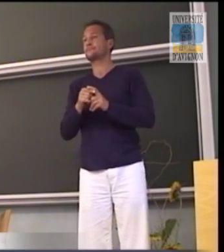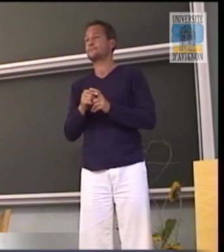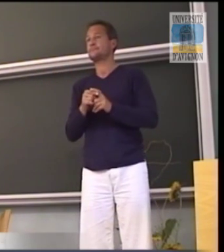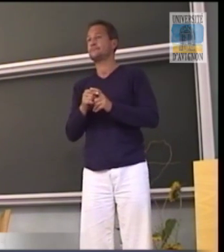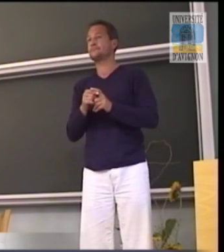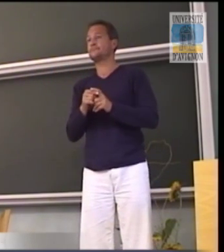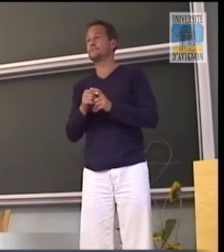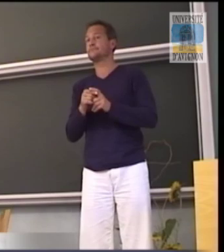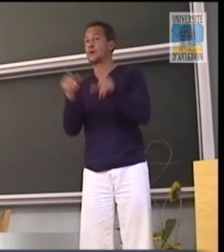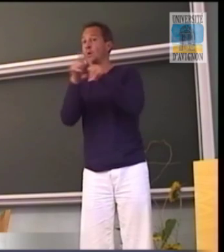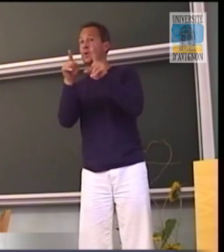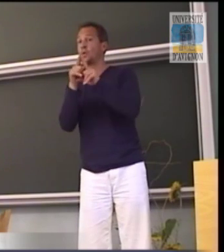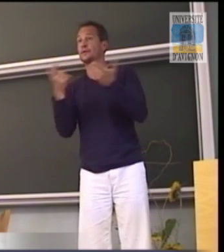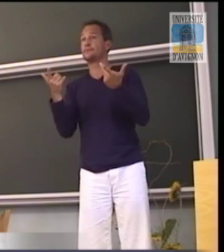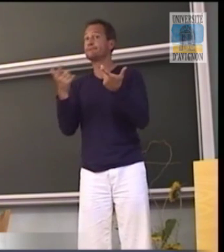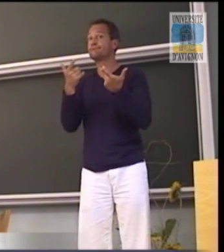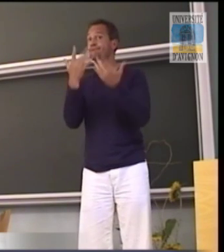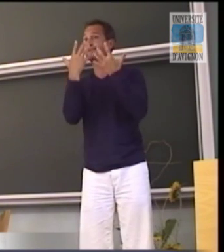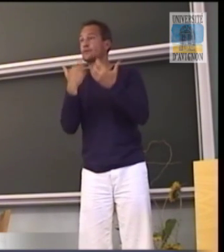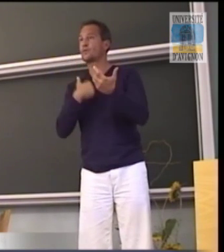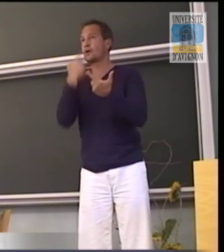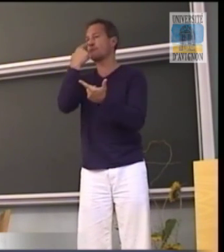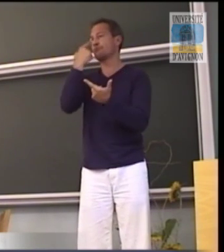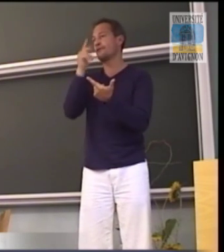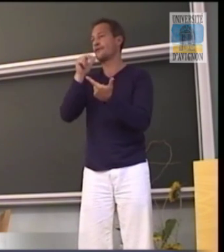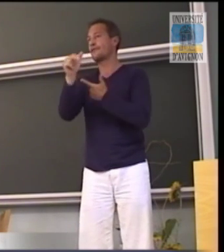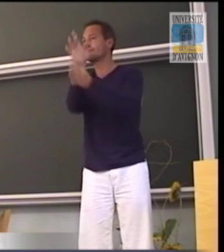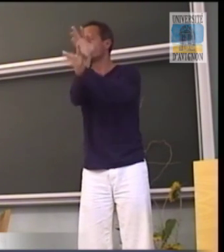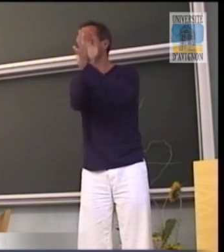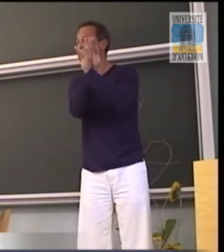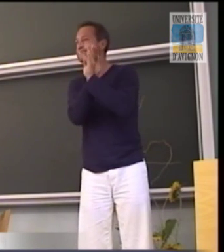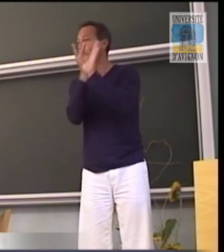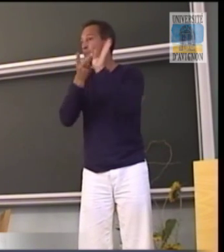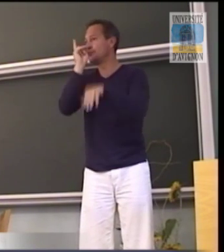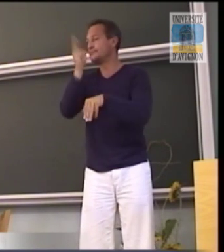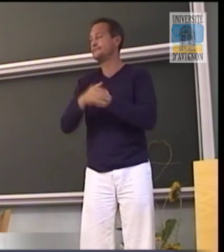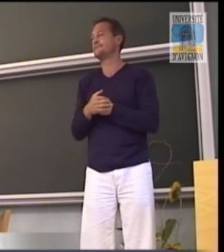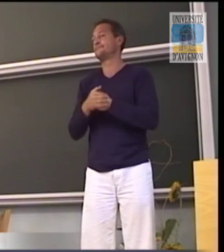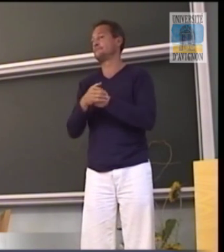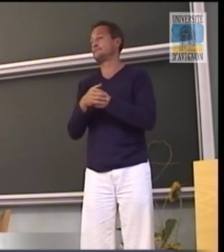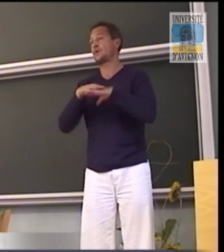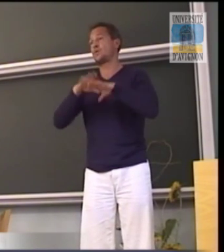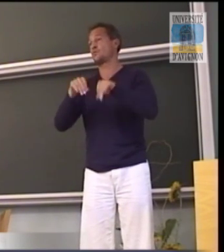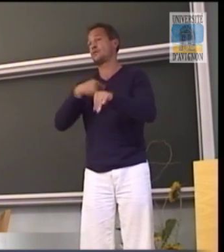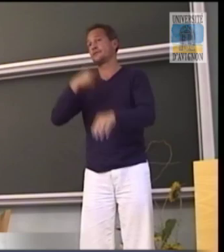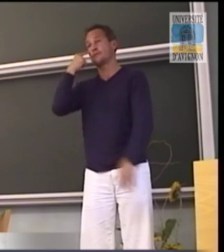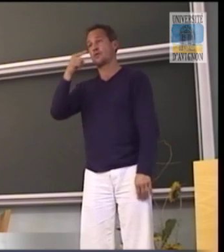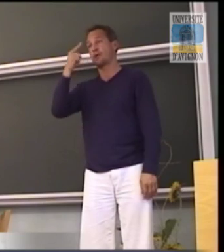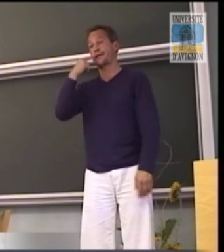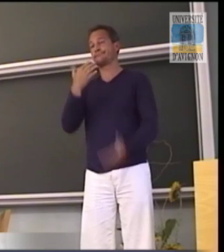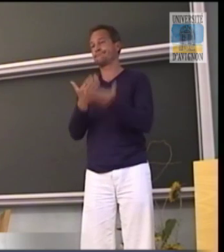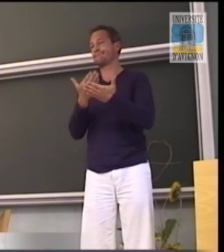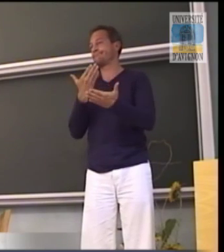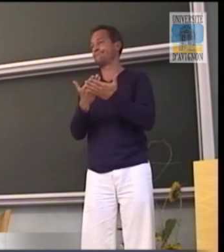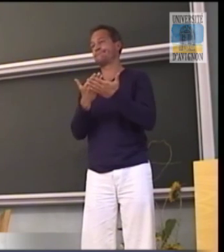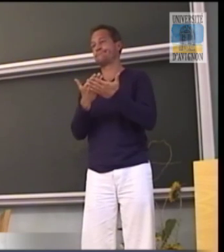ça allait être formidable. On allait avoir plus de monde. Et effectivement, je me suis rendu compte que c'était ce qu'il fallait faire,